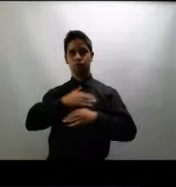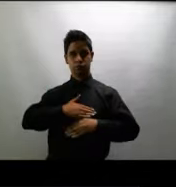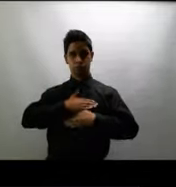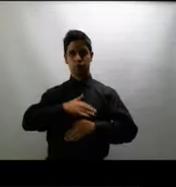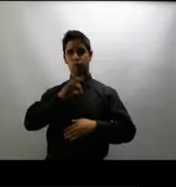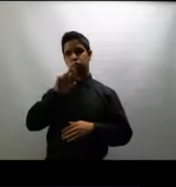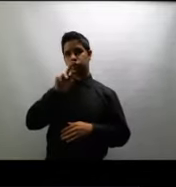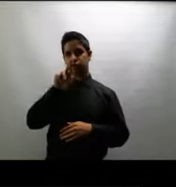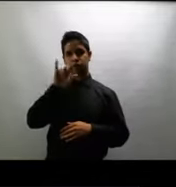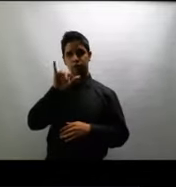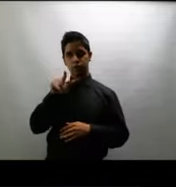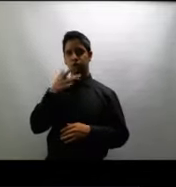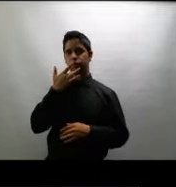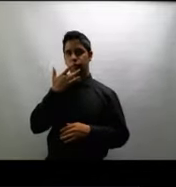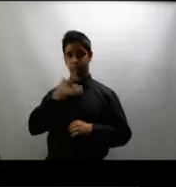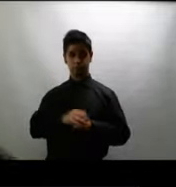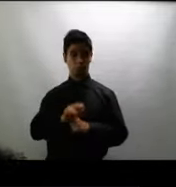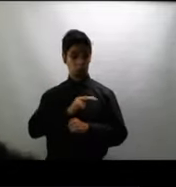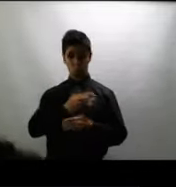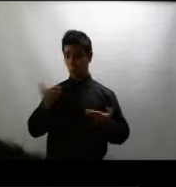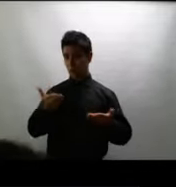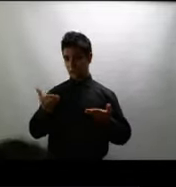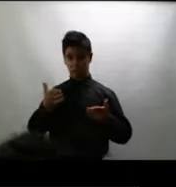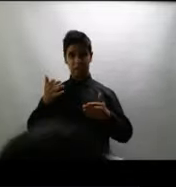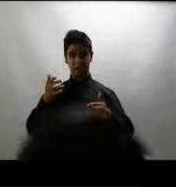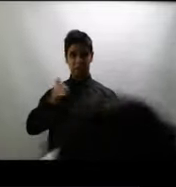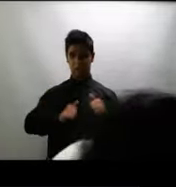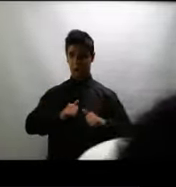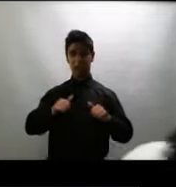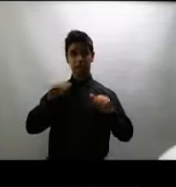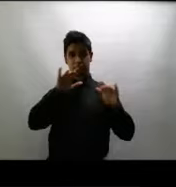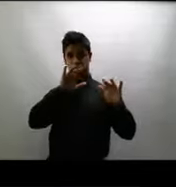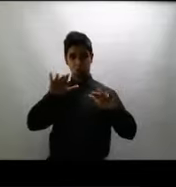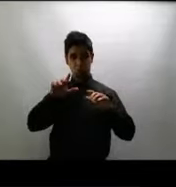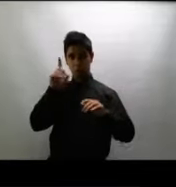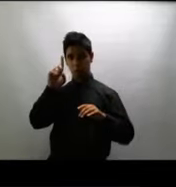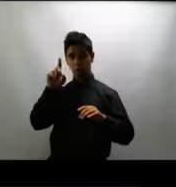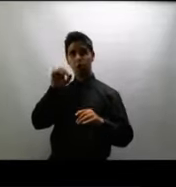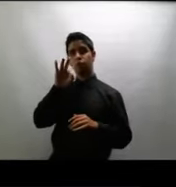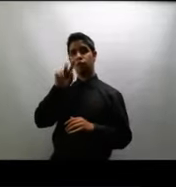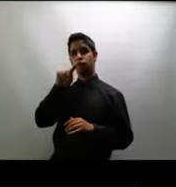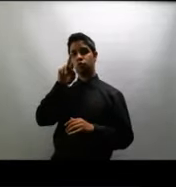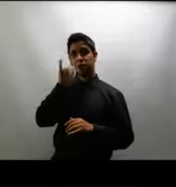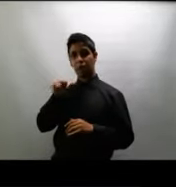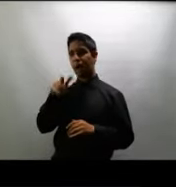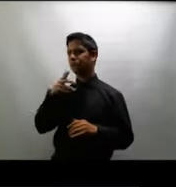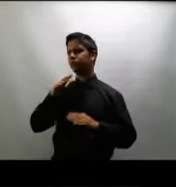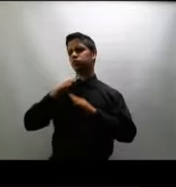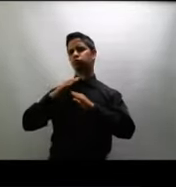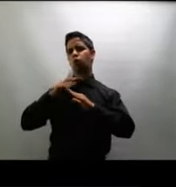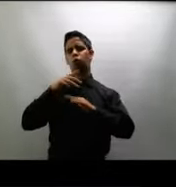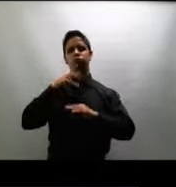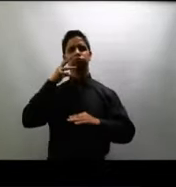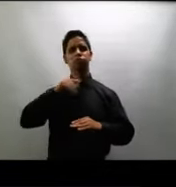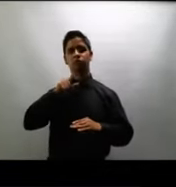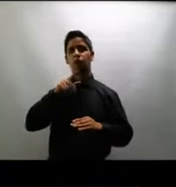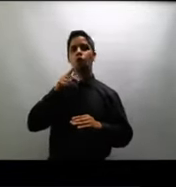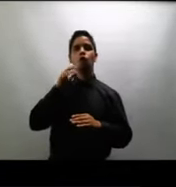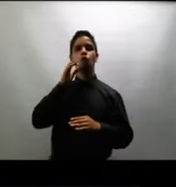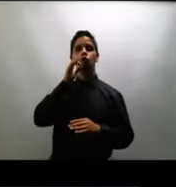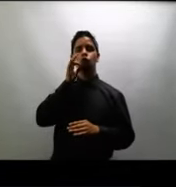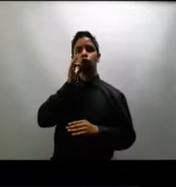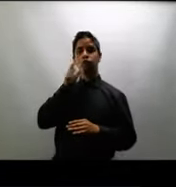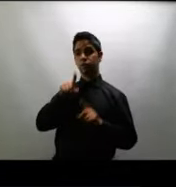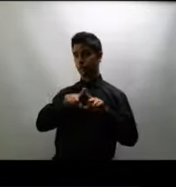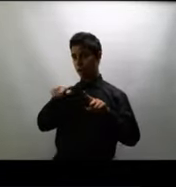tu Fruteri favorito. Nosotros en Artefusión vamos a Fruteri. La máxima experiencia en frutas y chocolate. Ve tú